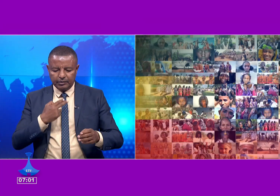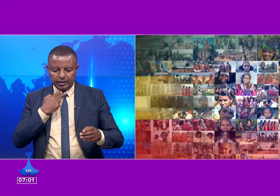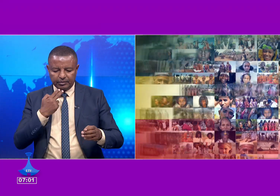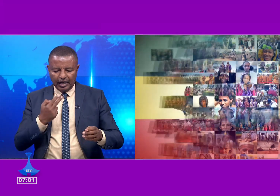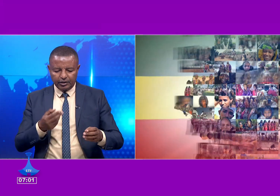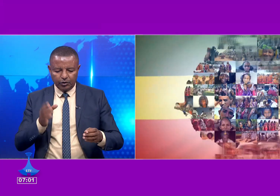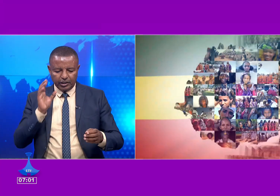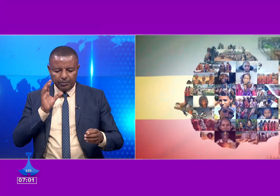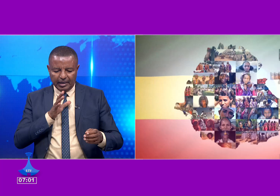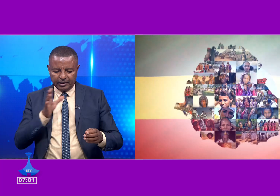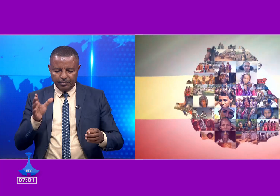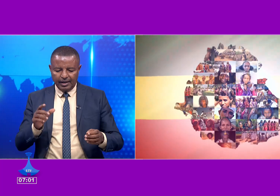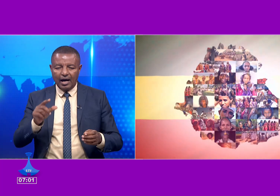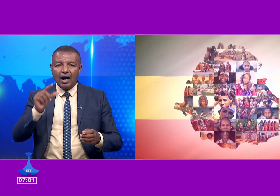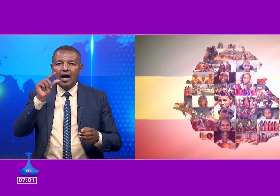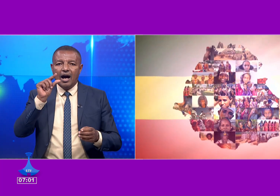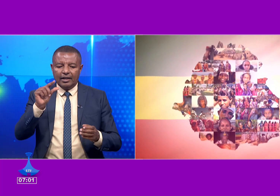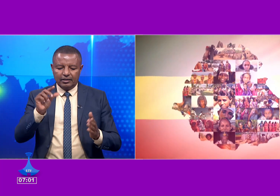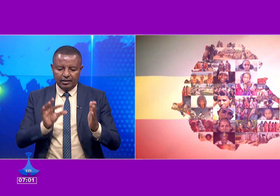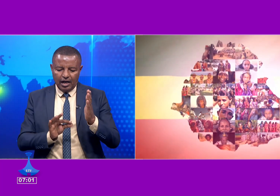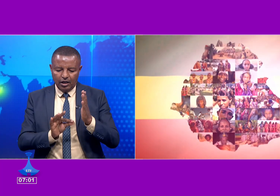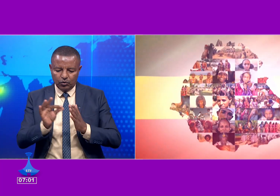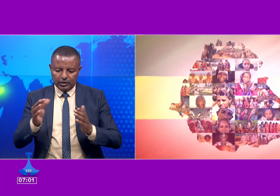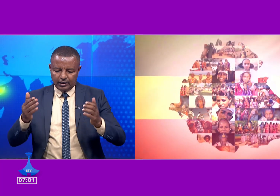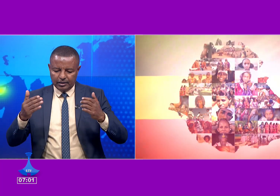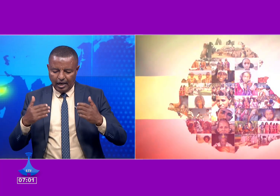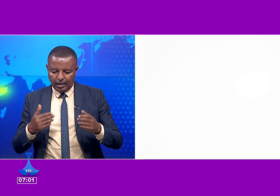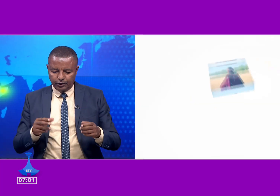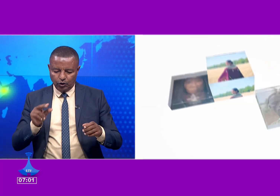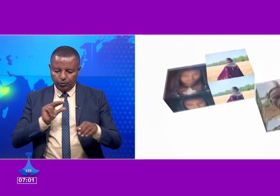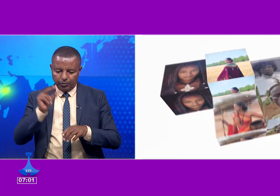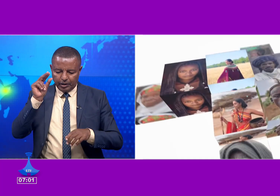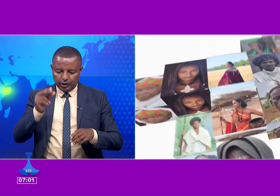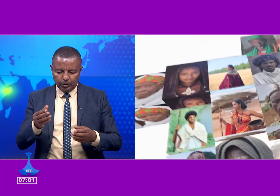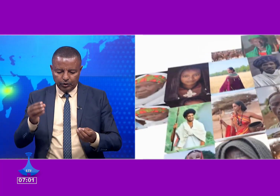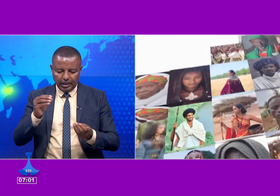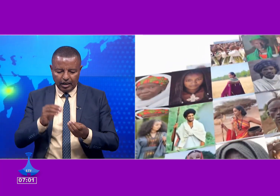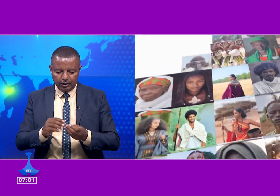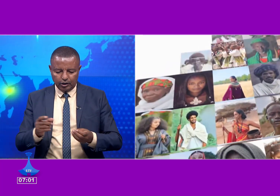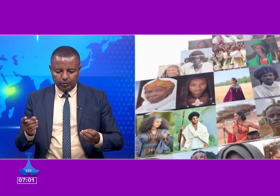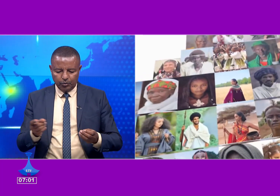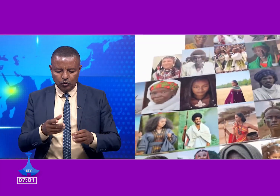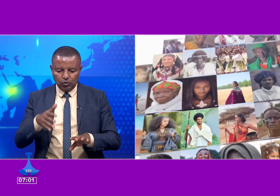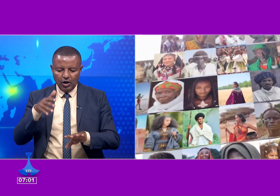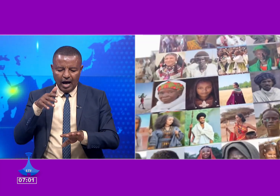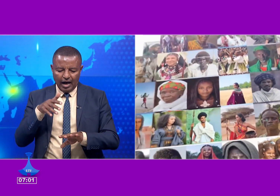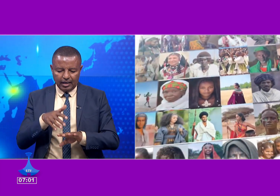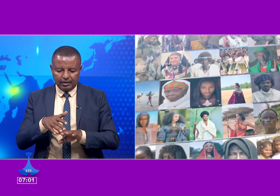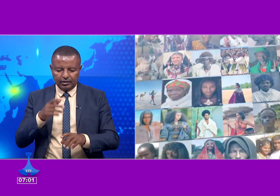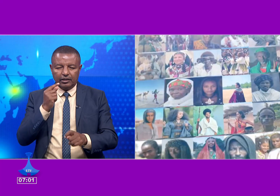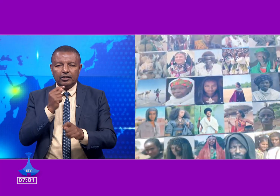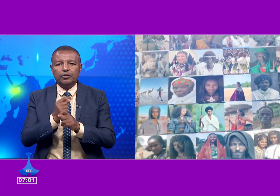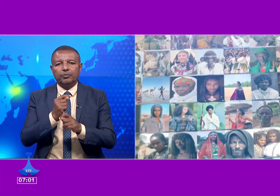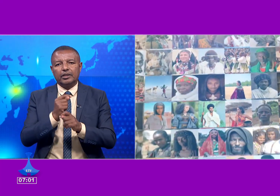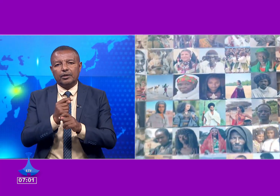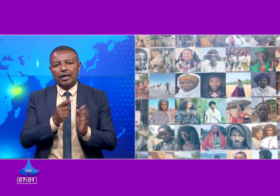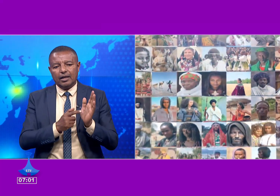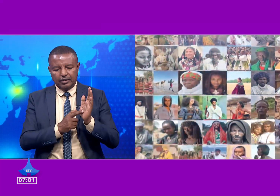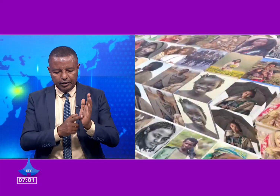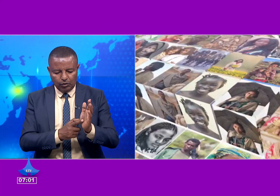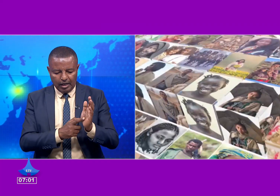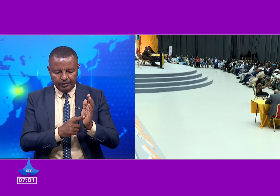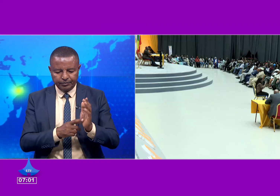ቀደም ድምፃቸው የማይሰማና አነስተኛ ቁጥር ያላቸው ብሔረሰቦች ያካተተ በመሆኑ አካታችነት